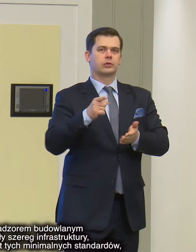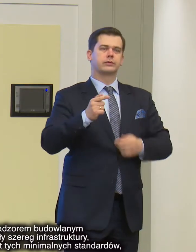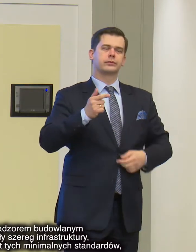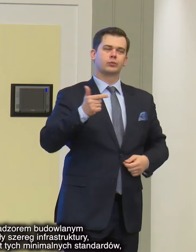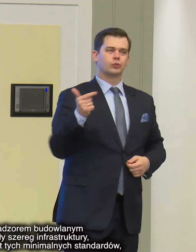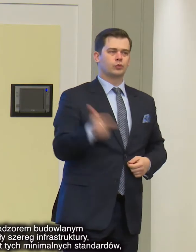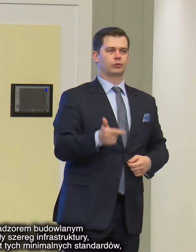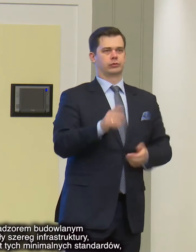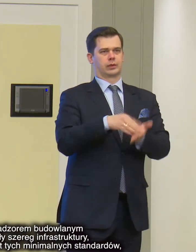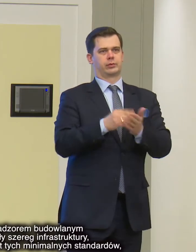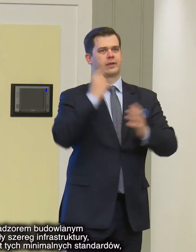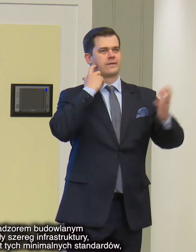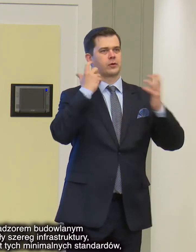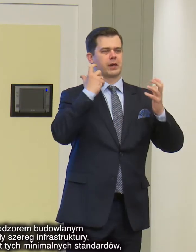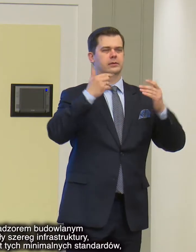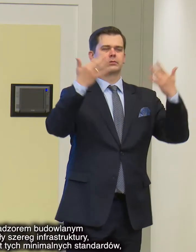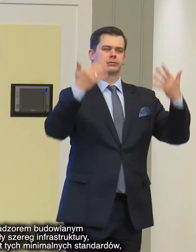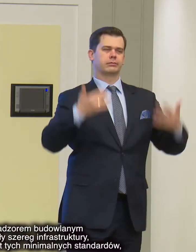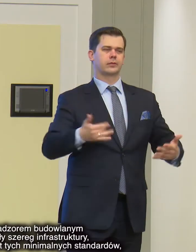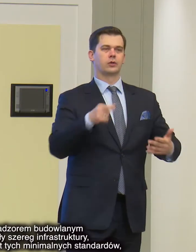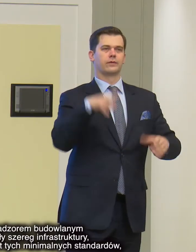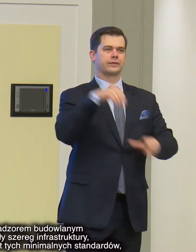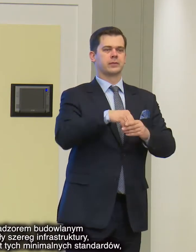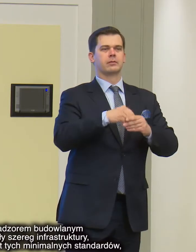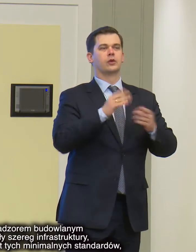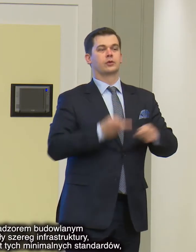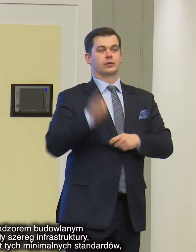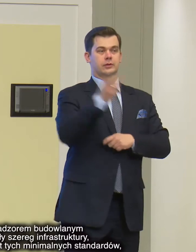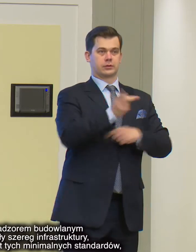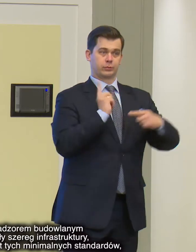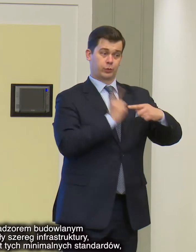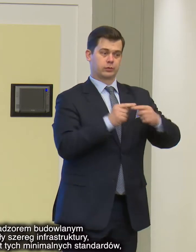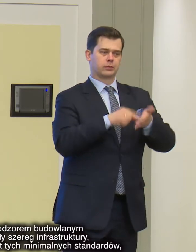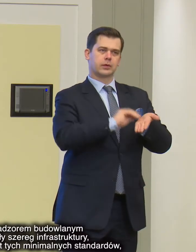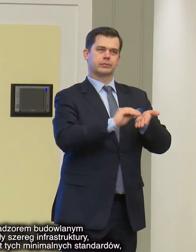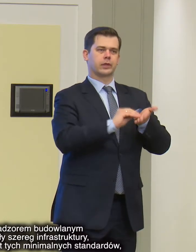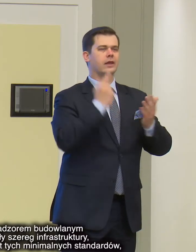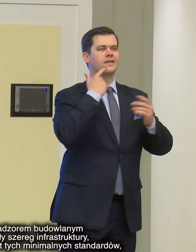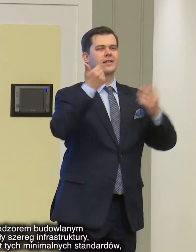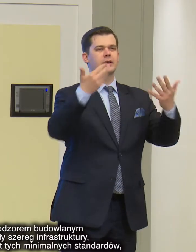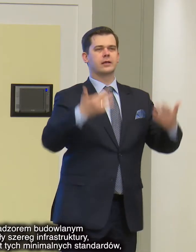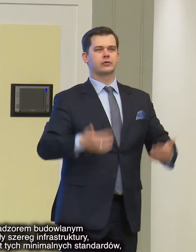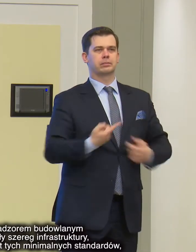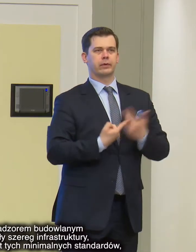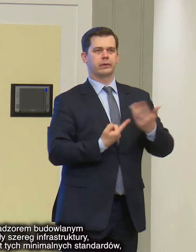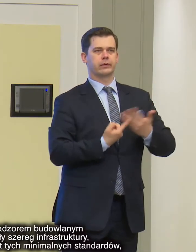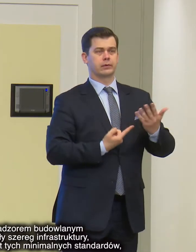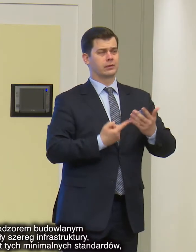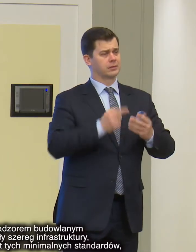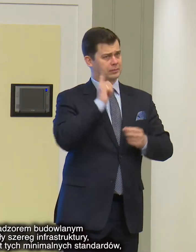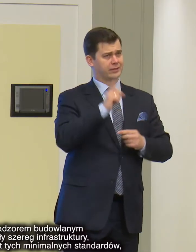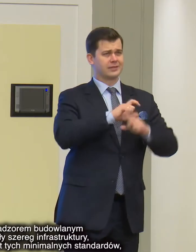chociażby dane, na które powołujemy się w samym programie, mówiące o tym, że cały szereg